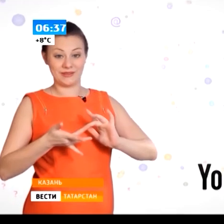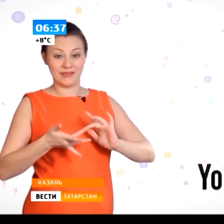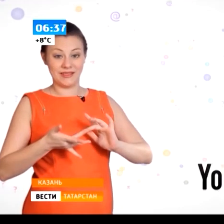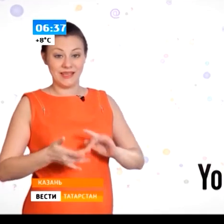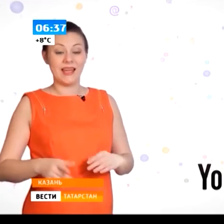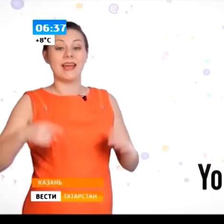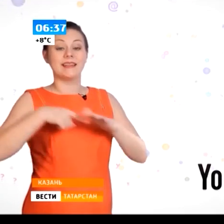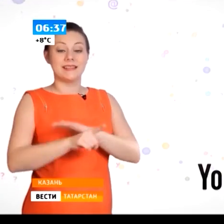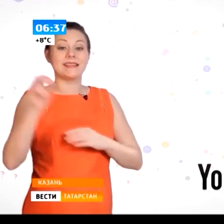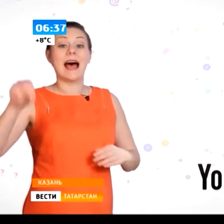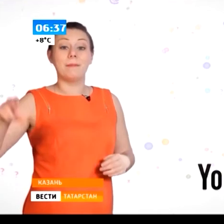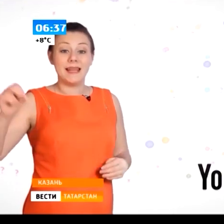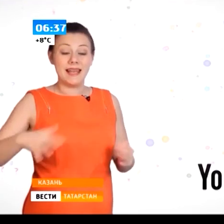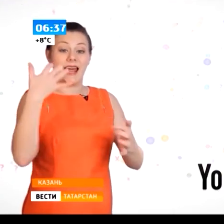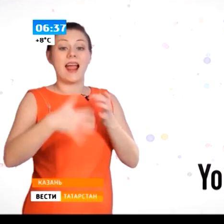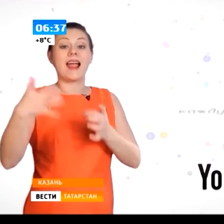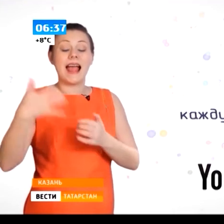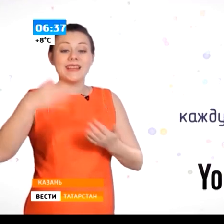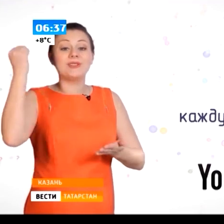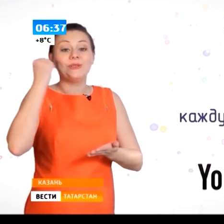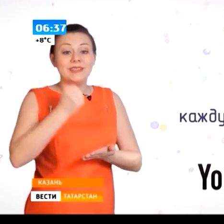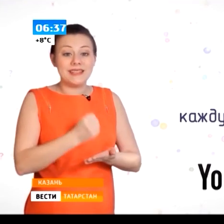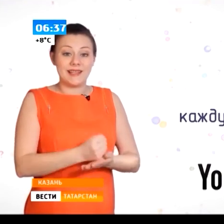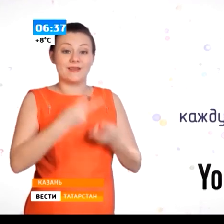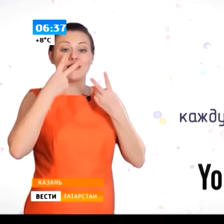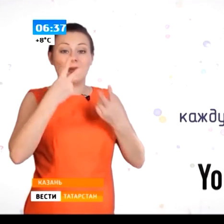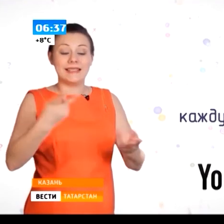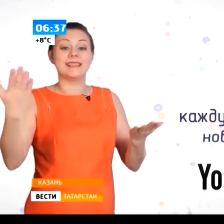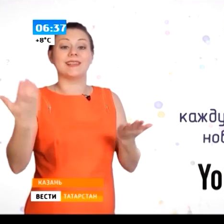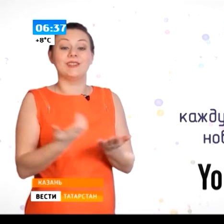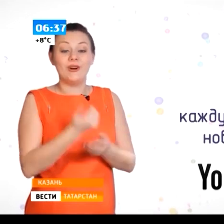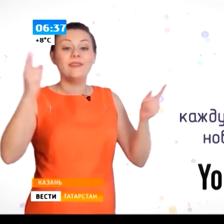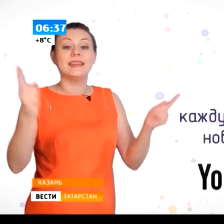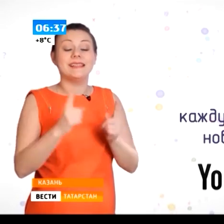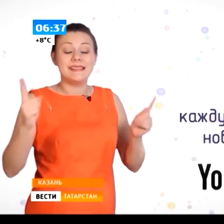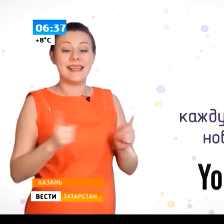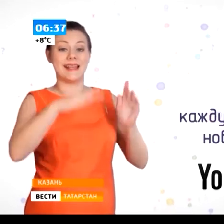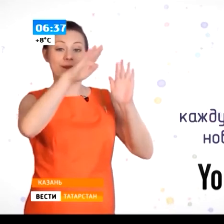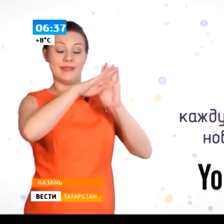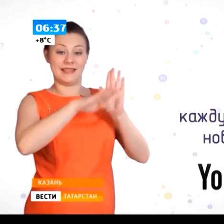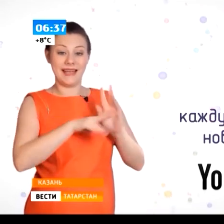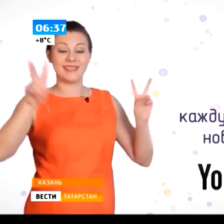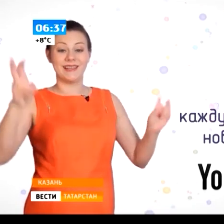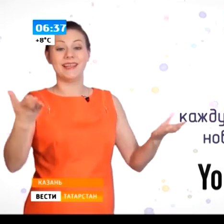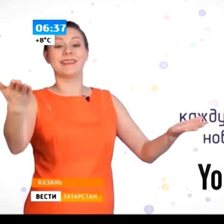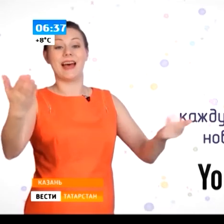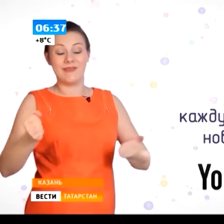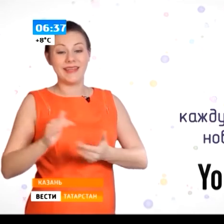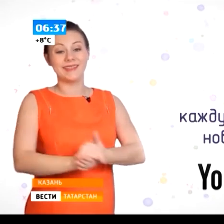ограничивало аудиторию. Тиража хватало только, чтобы обеспечить интернаты и спецшколы. Подобные пособия, как показала практика, многим необходимы и